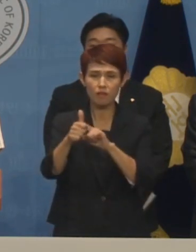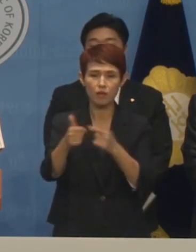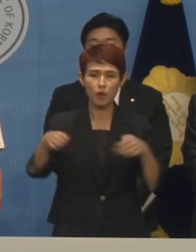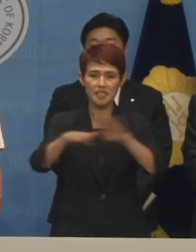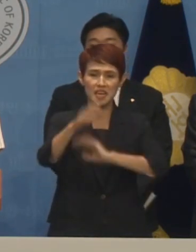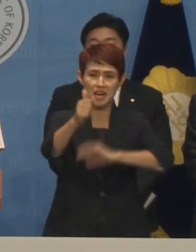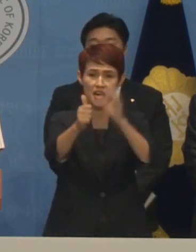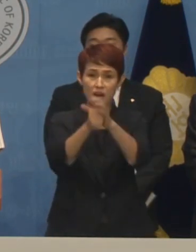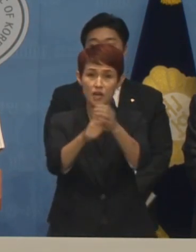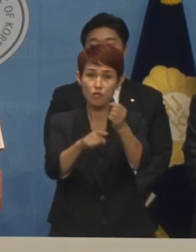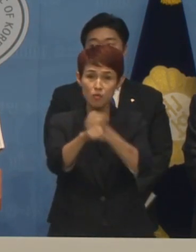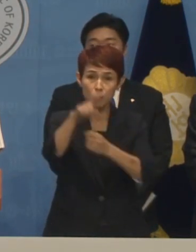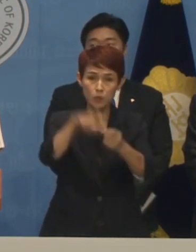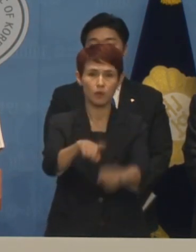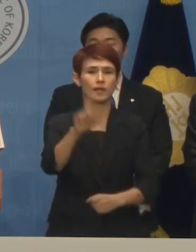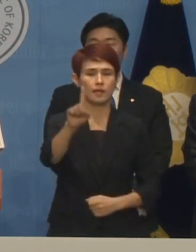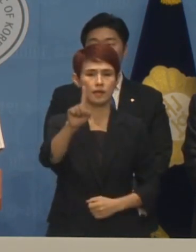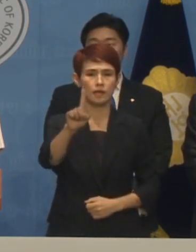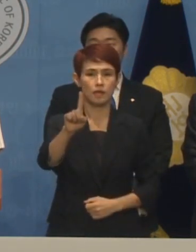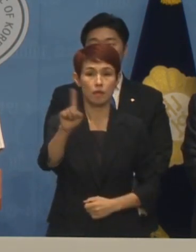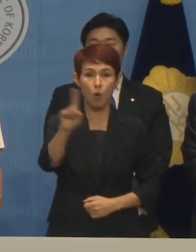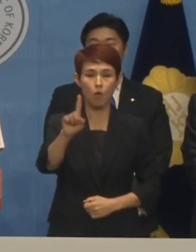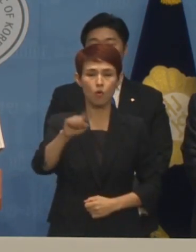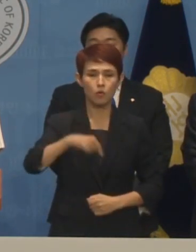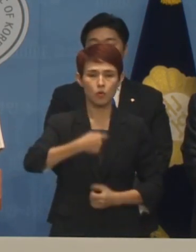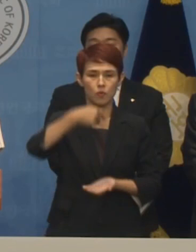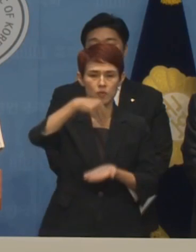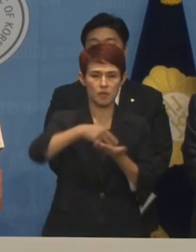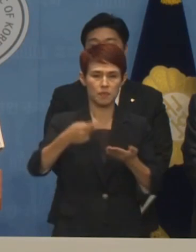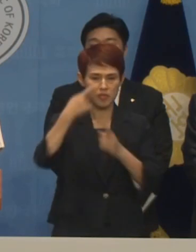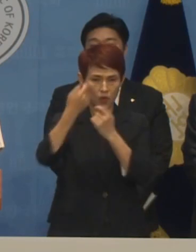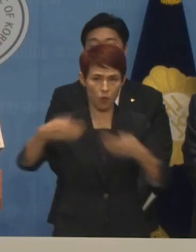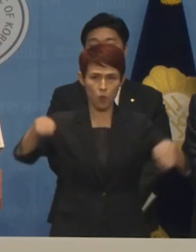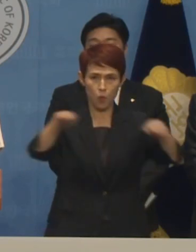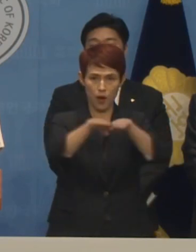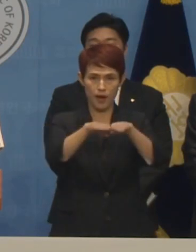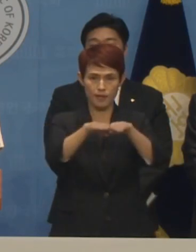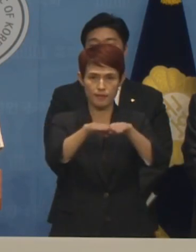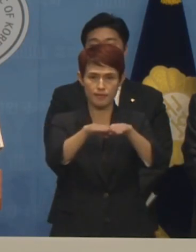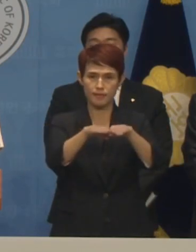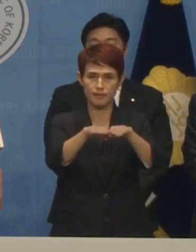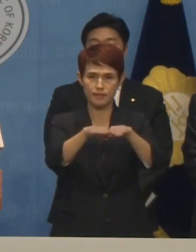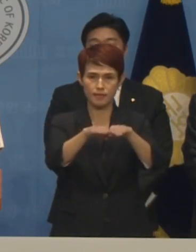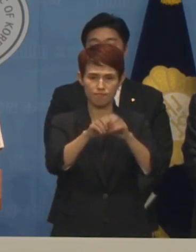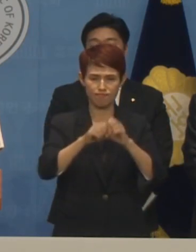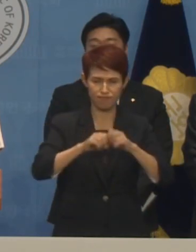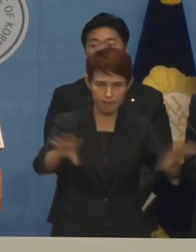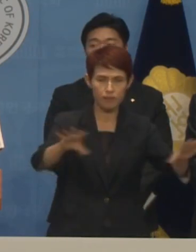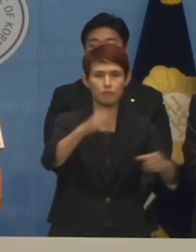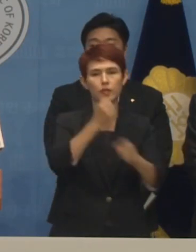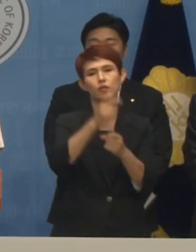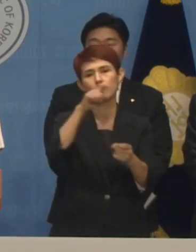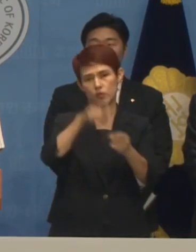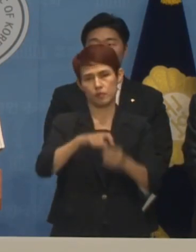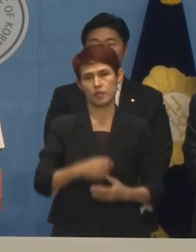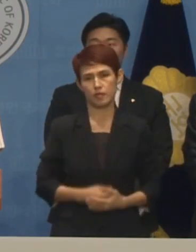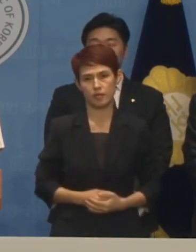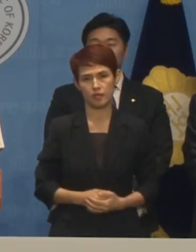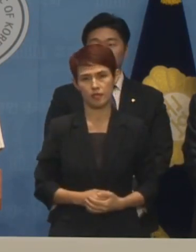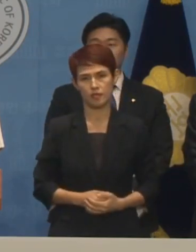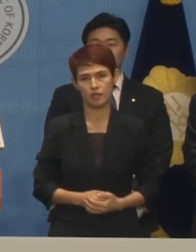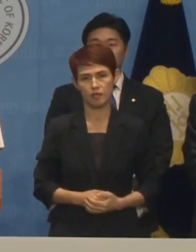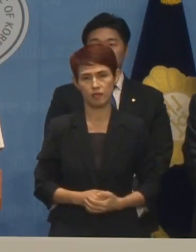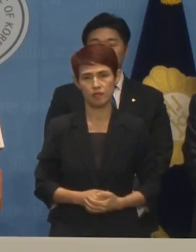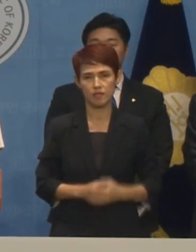됩니다. 그 한 가지 목적은 뭐냐? 독립기념관을 와해시키고 파괴하는 겁니다. 독립기념관을 자신이